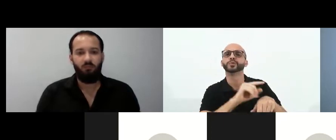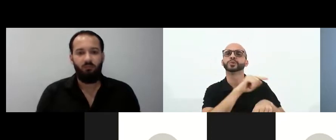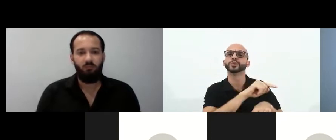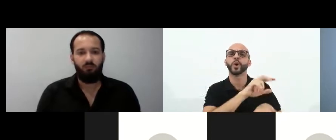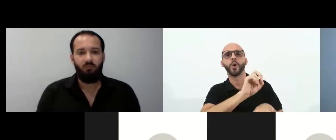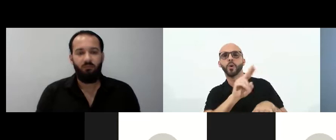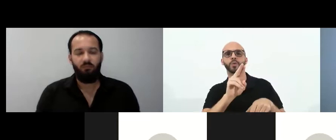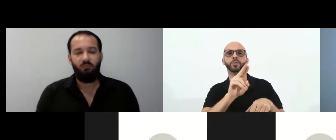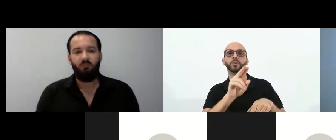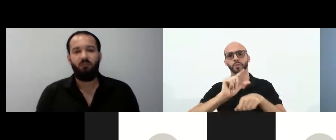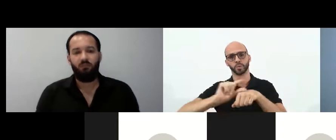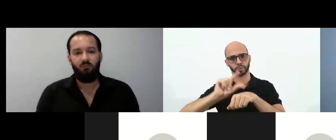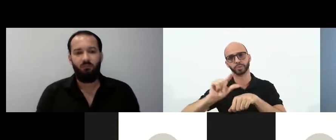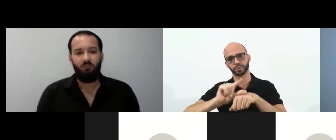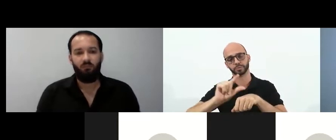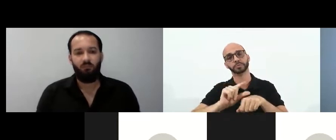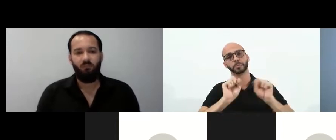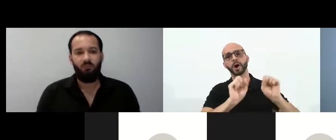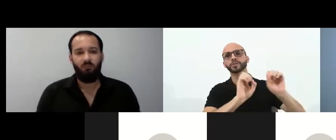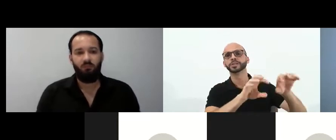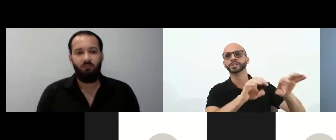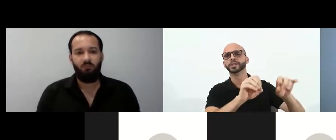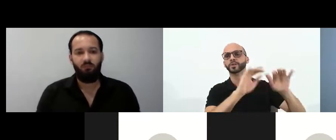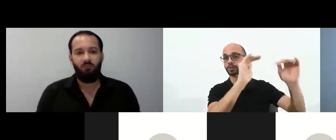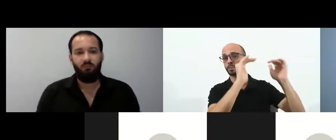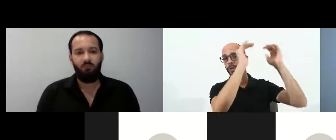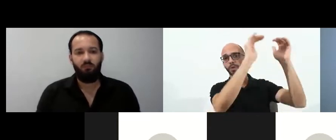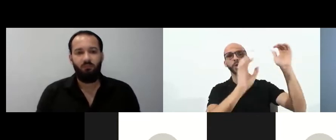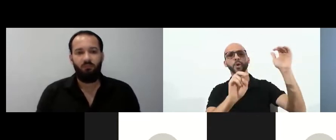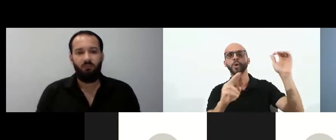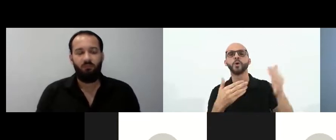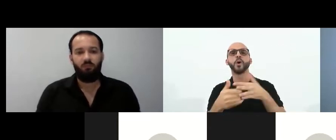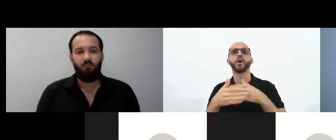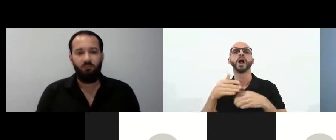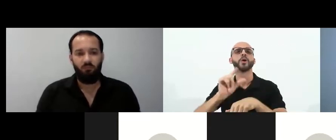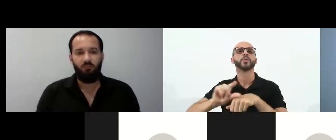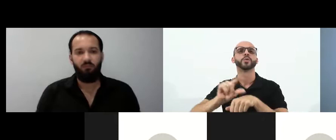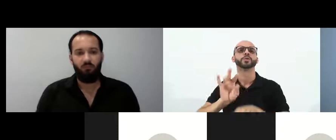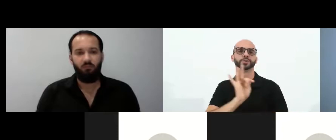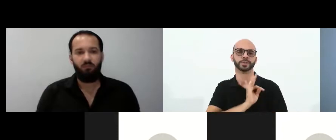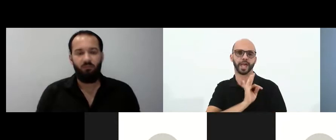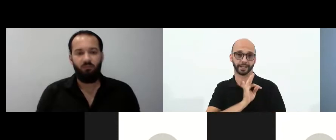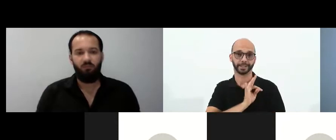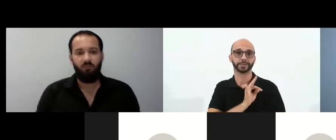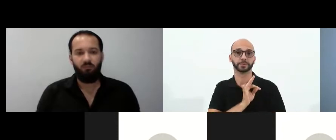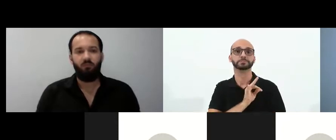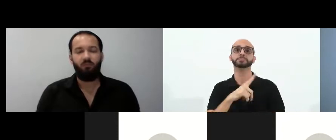elas necessitavam fazer cursos ou mini cursos de